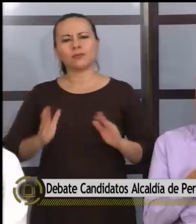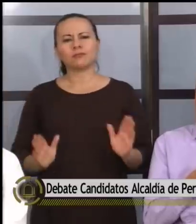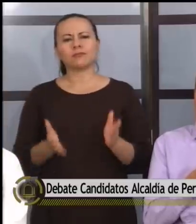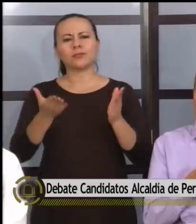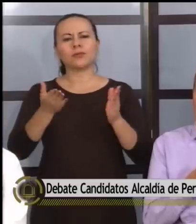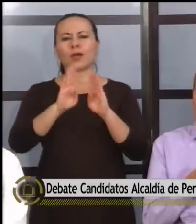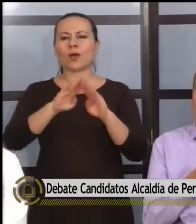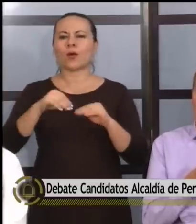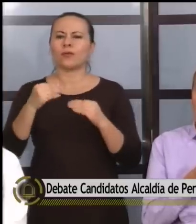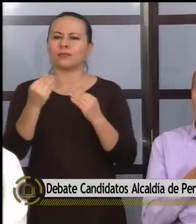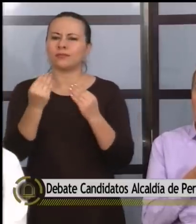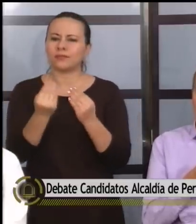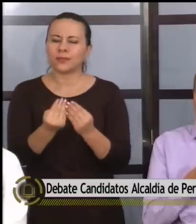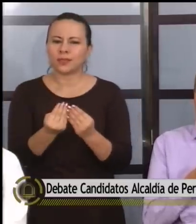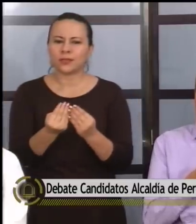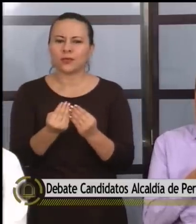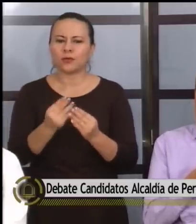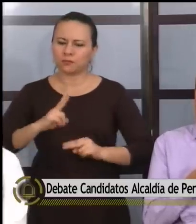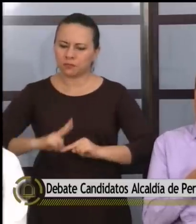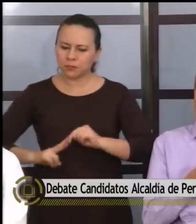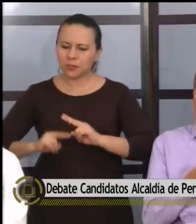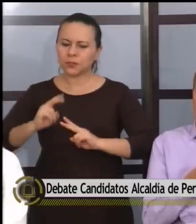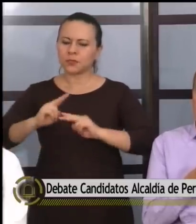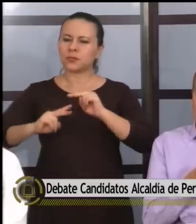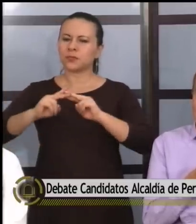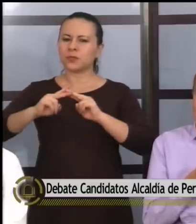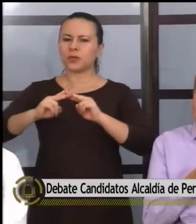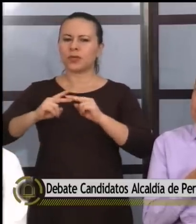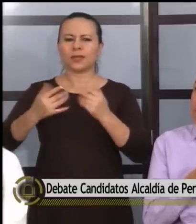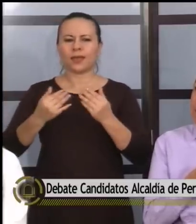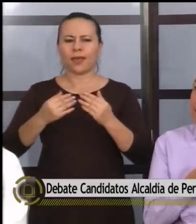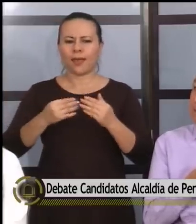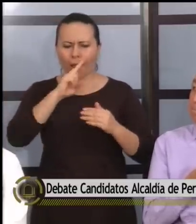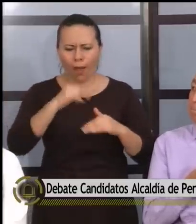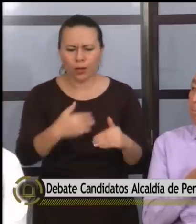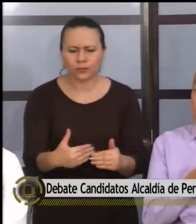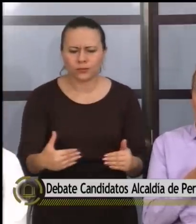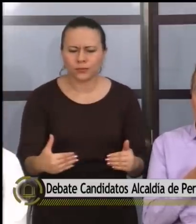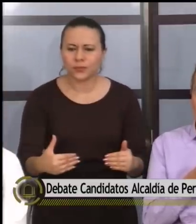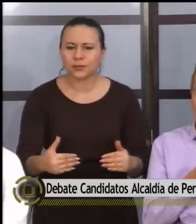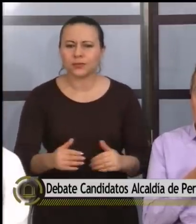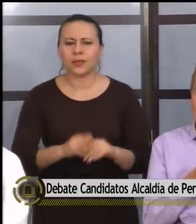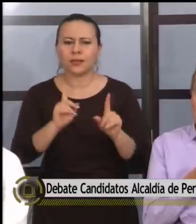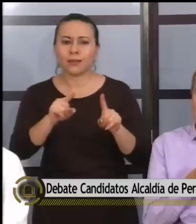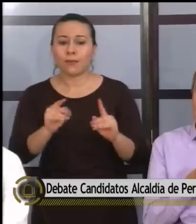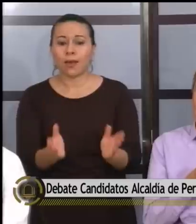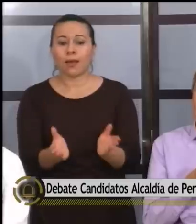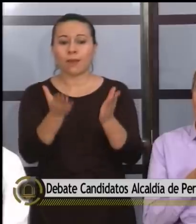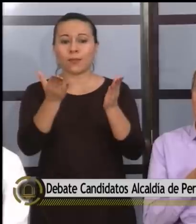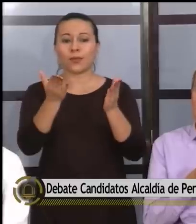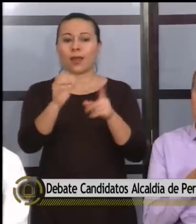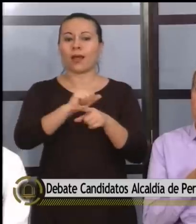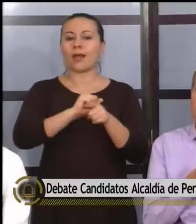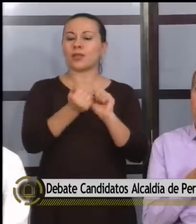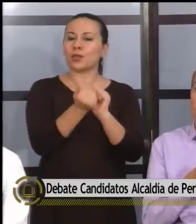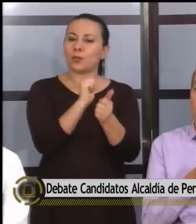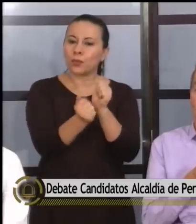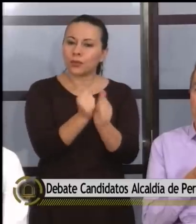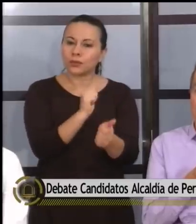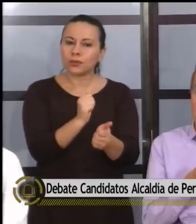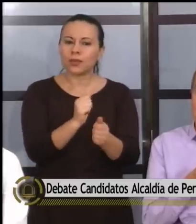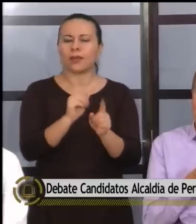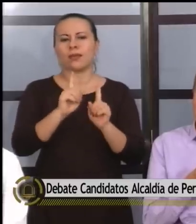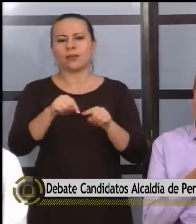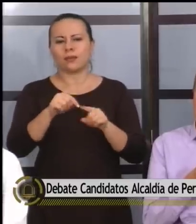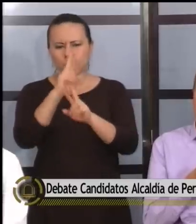planteles educativos, porque construí jardines infantiles, porque mejoré la práctica del deporte,